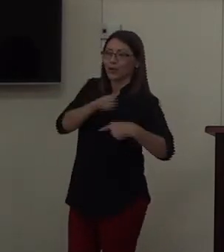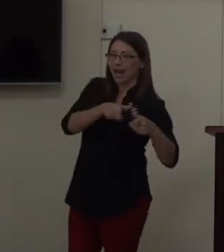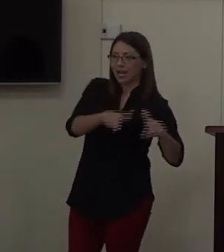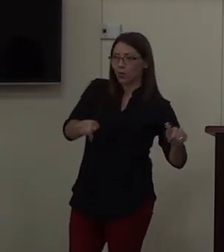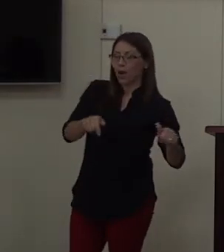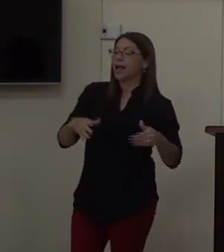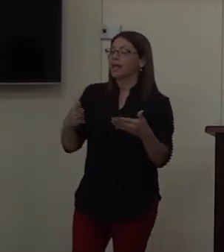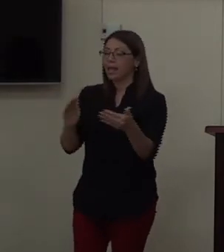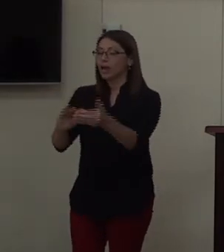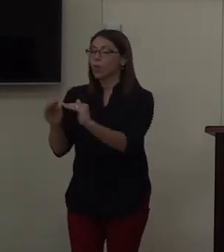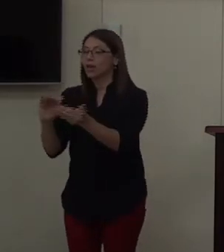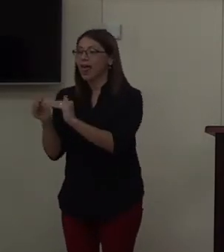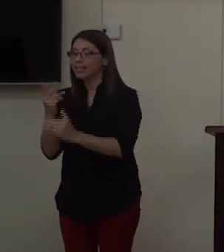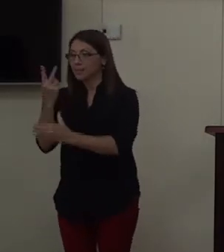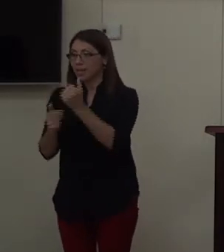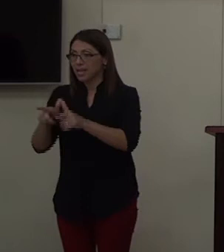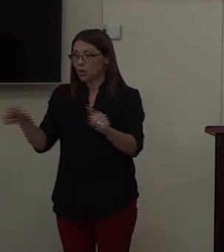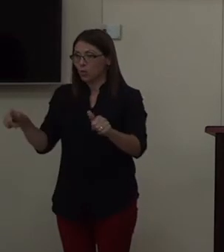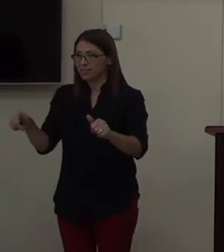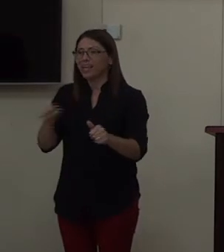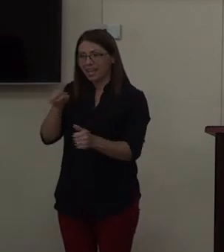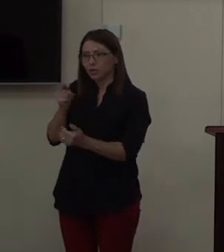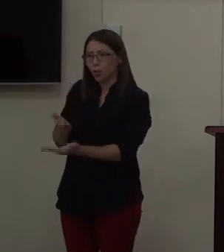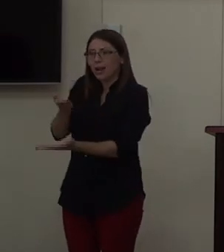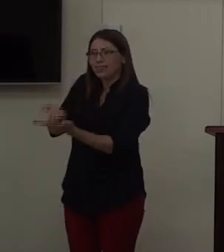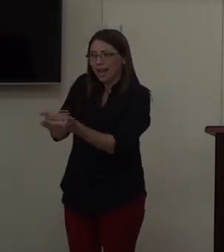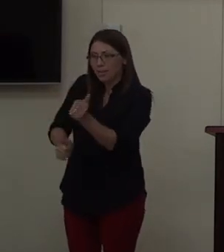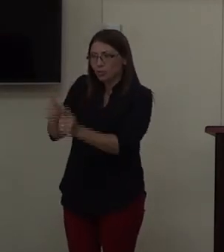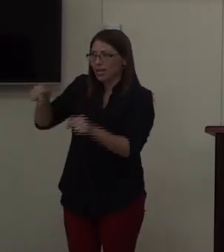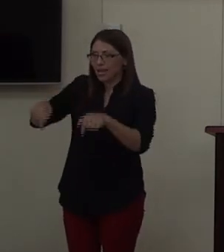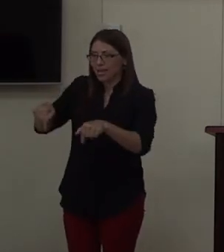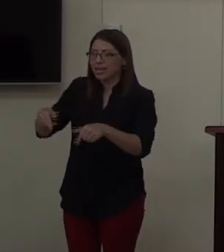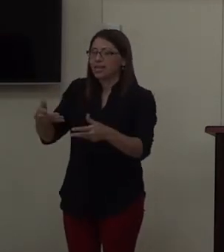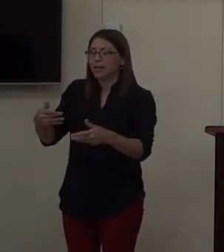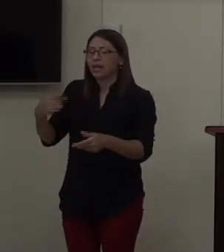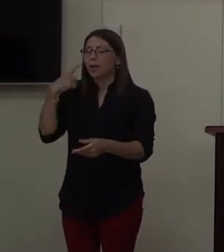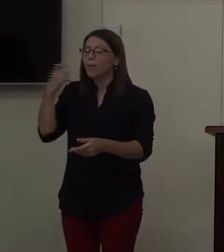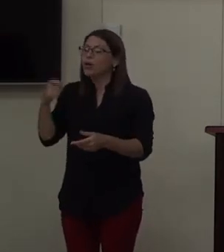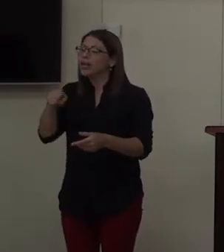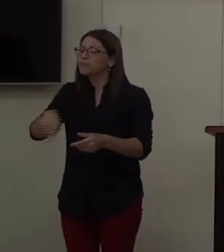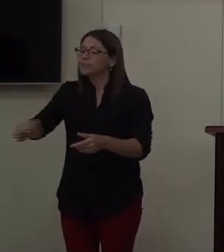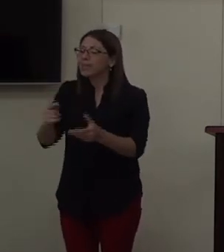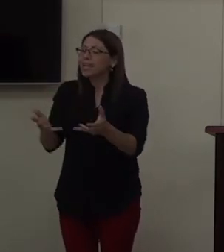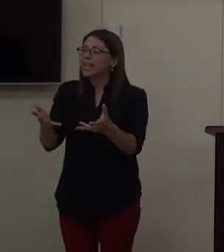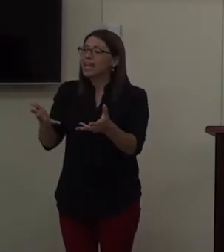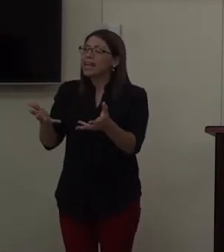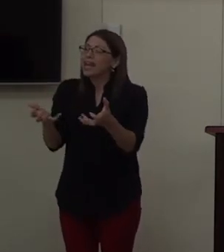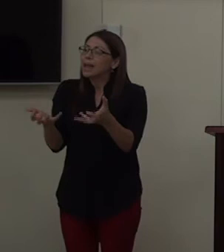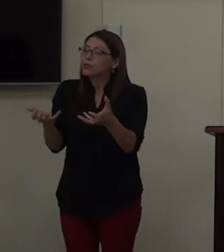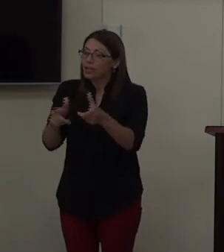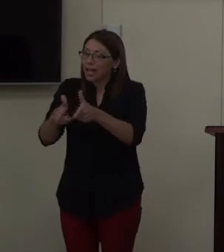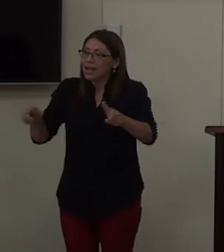que plantea la mayoría de los problemas a veces aquí, porque es, muy bien, queremos que la lengua se